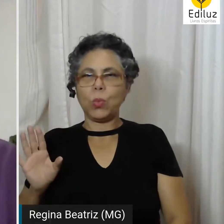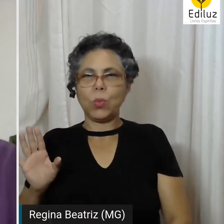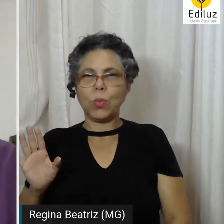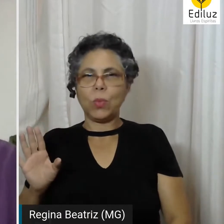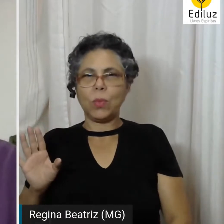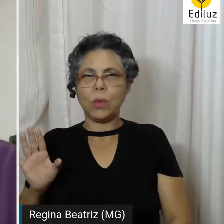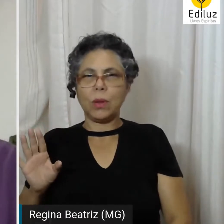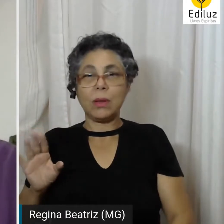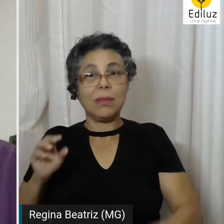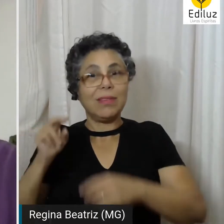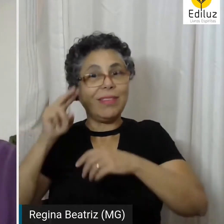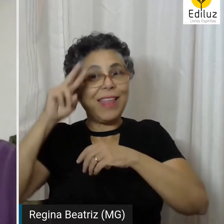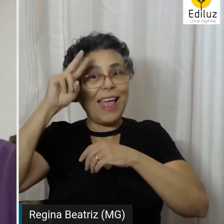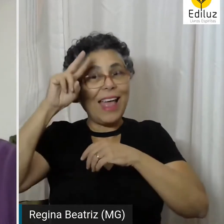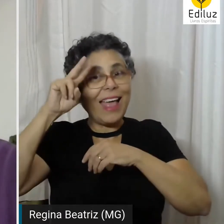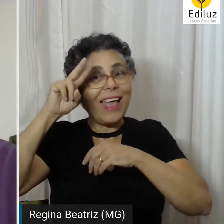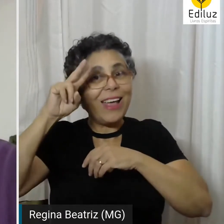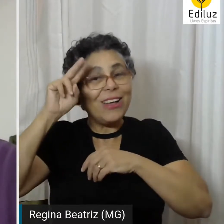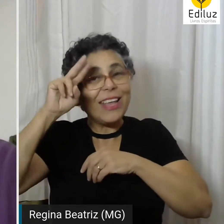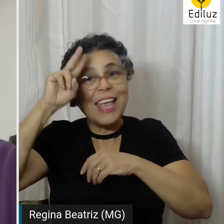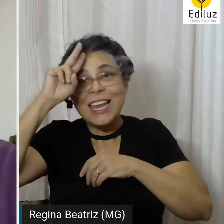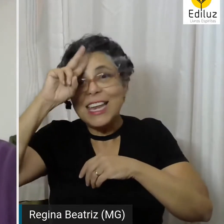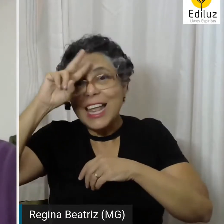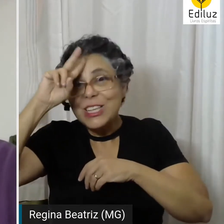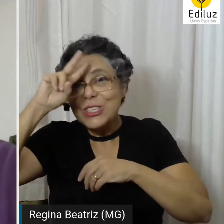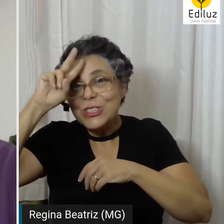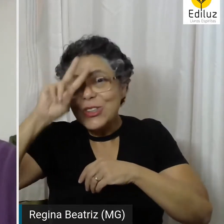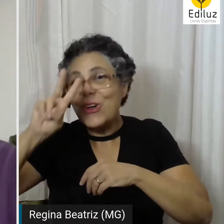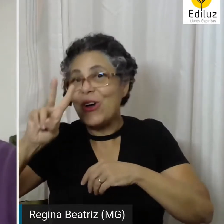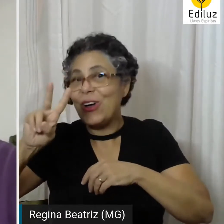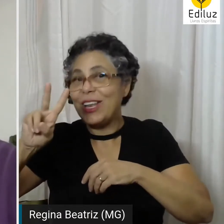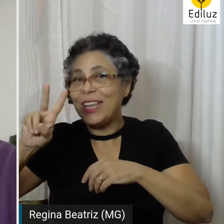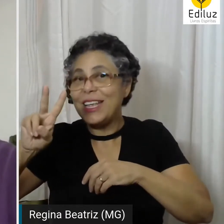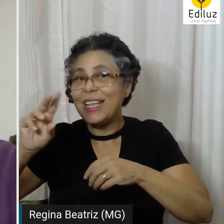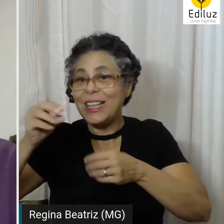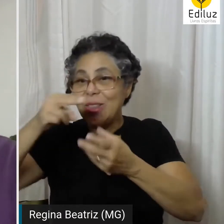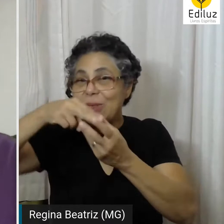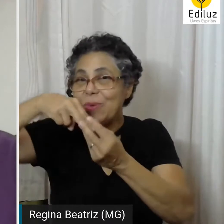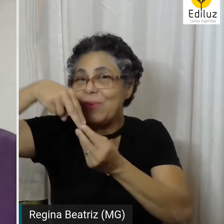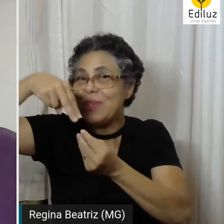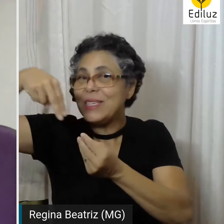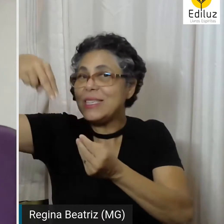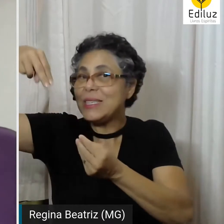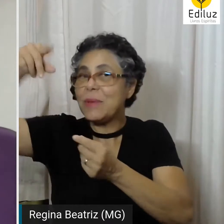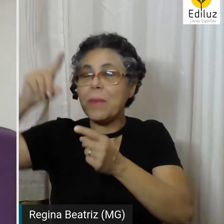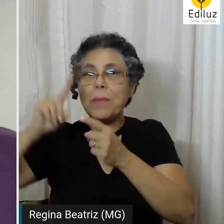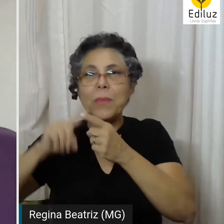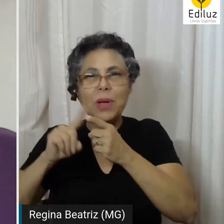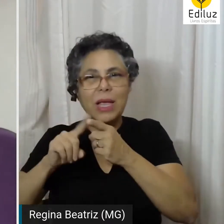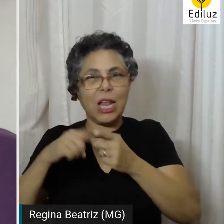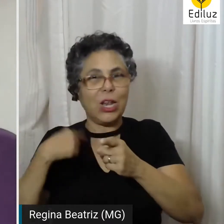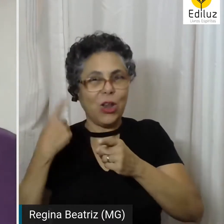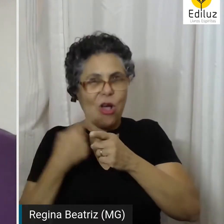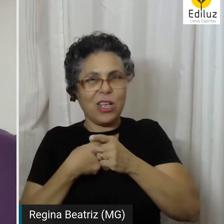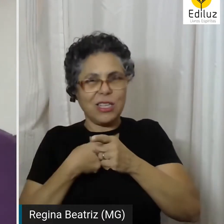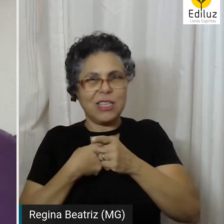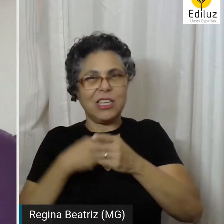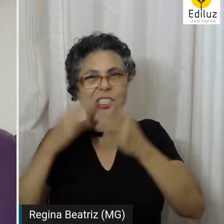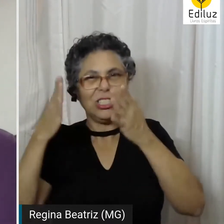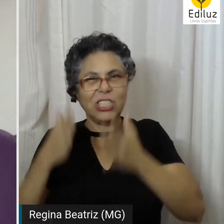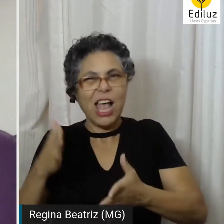história do espírito. Sabemos, enquanto espíritas, porquanto espíritas,